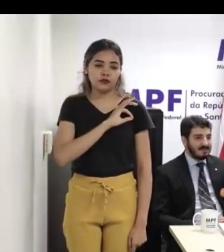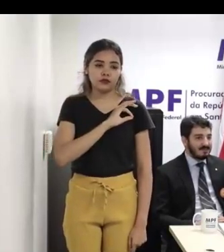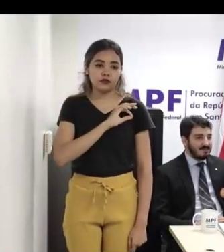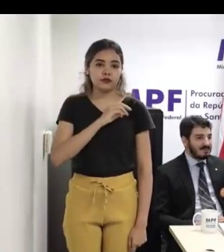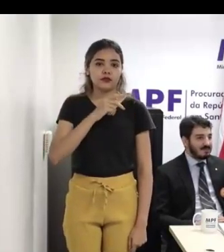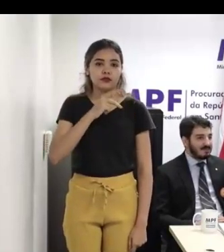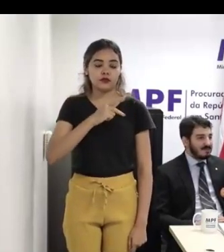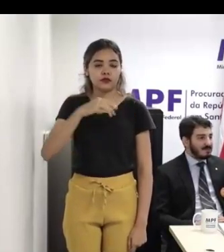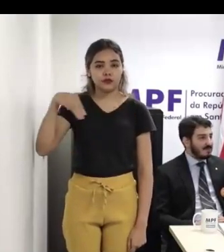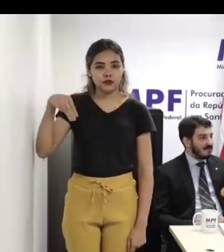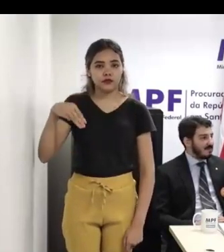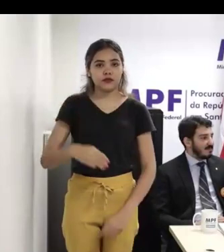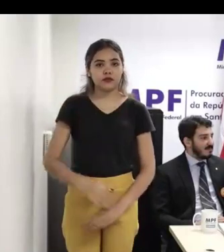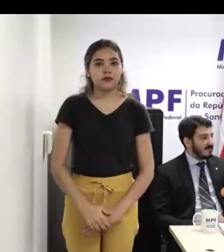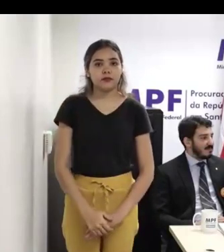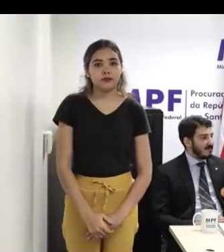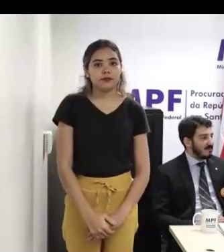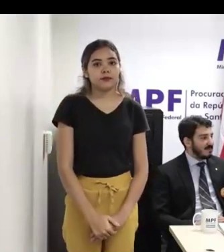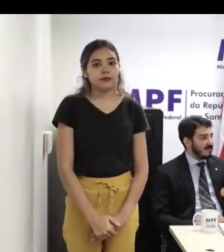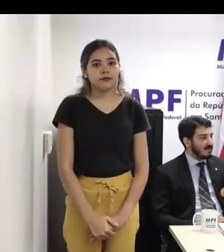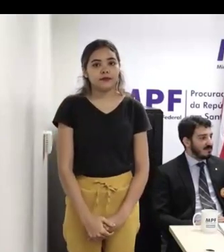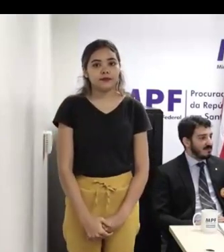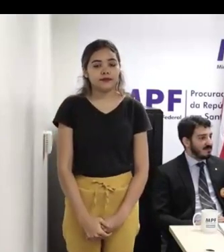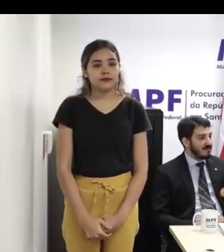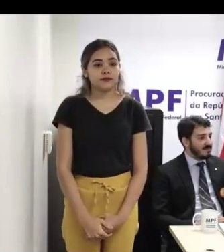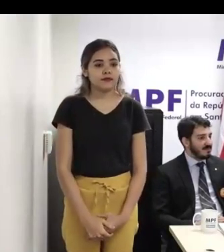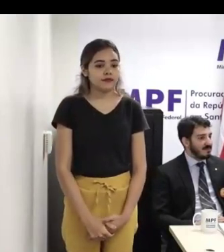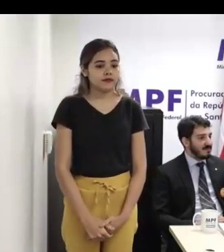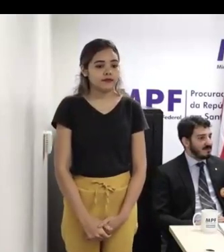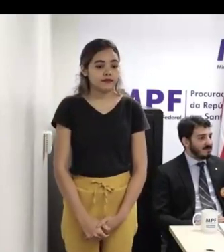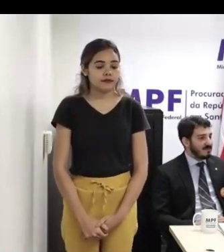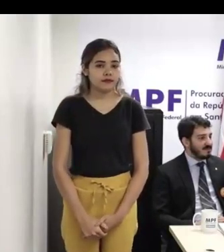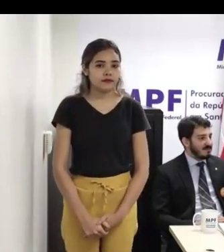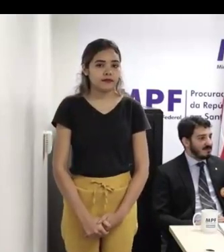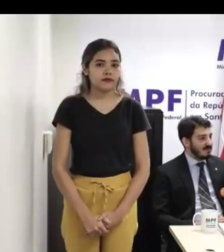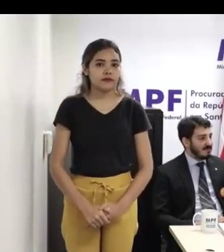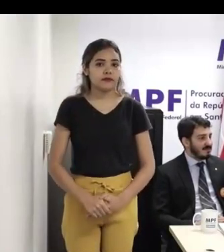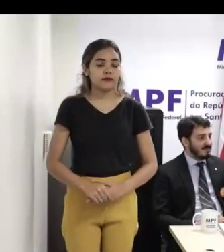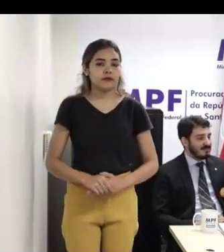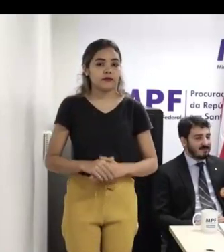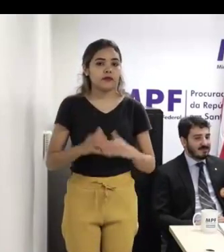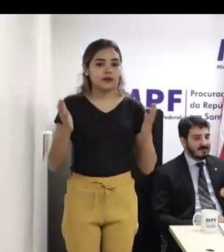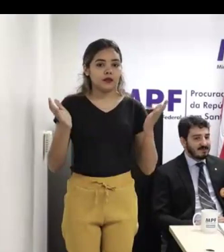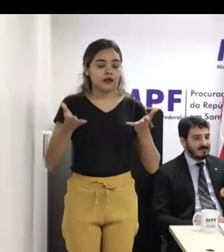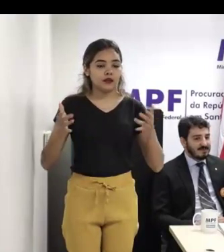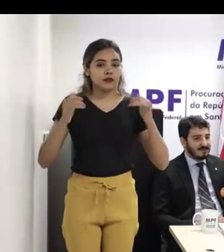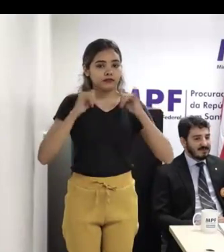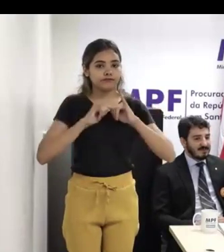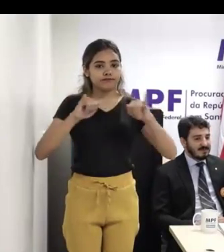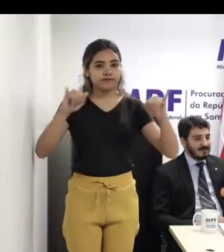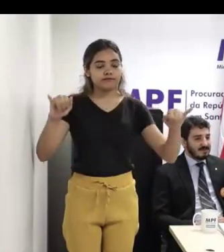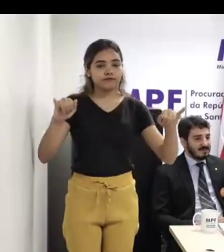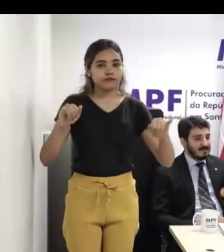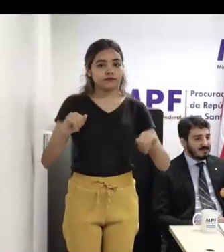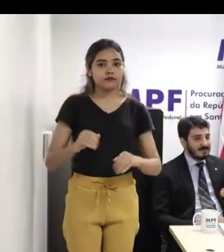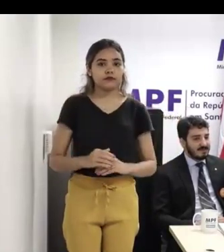escolar Comunitária nesse momento passaremos para o pronunciamento das autoridades que